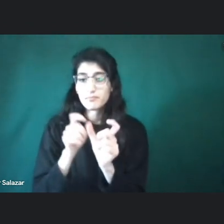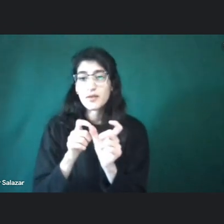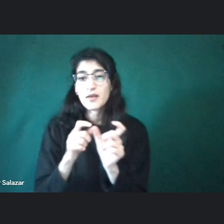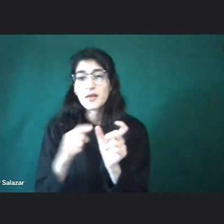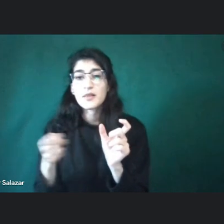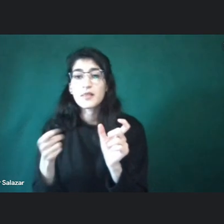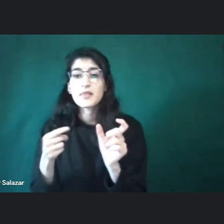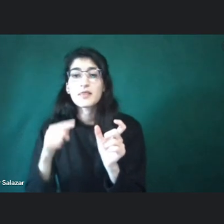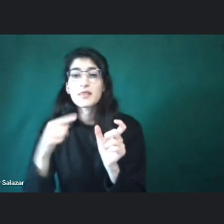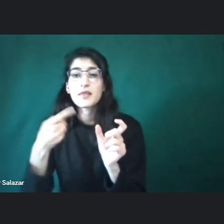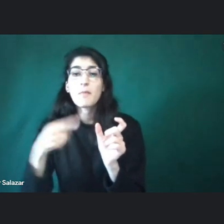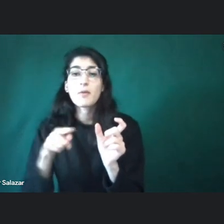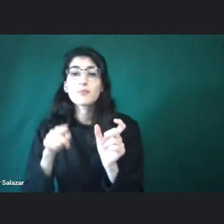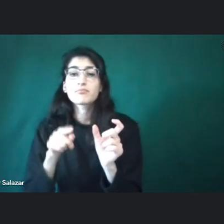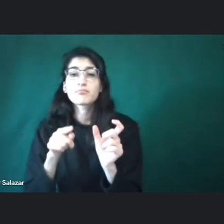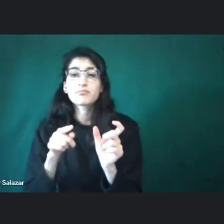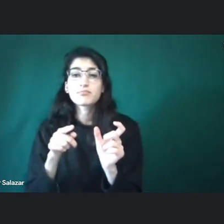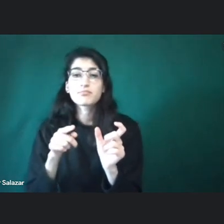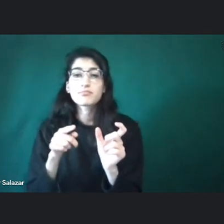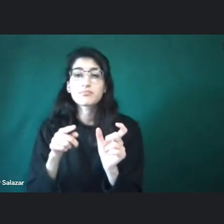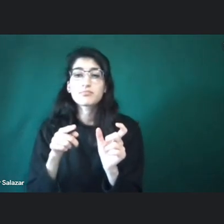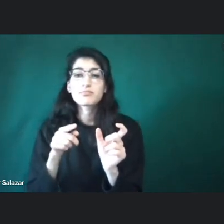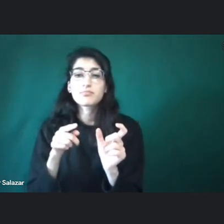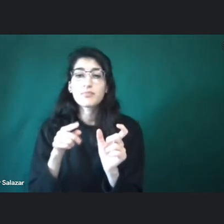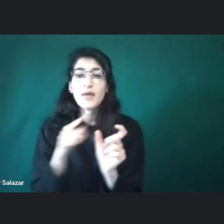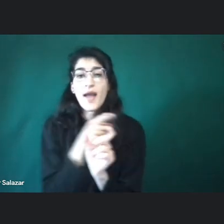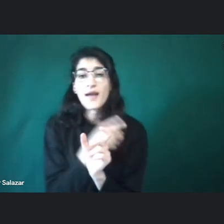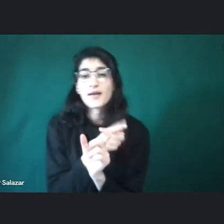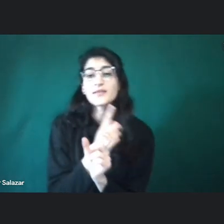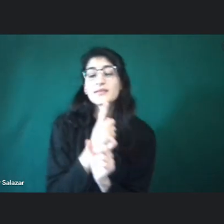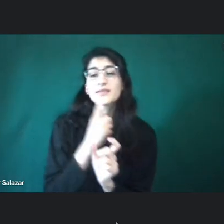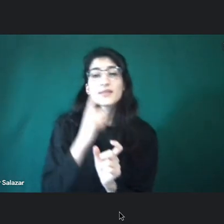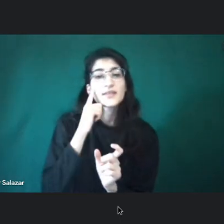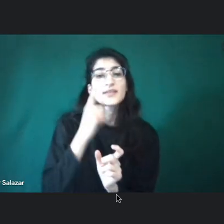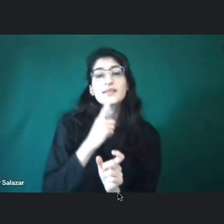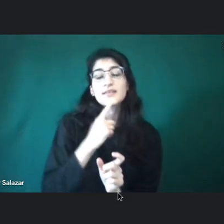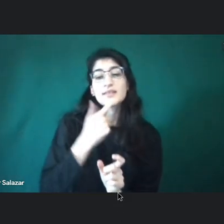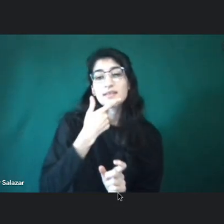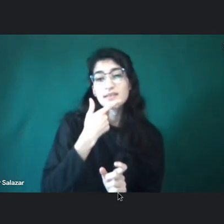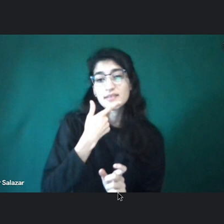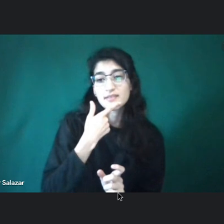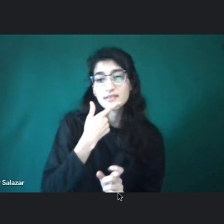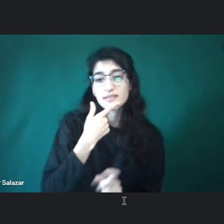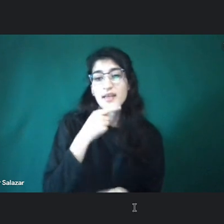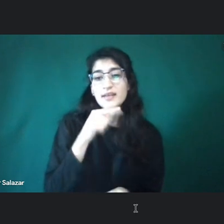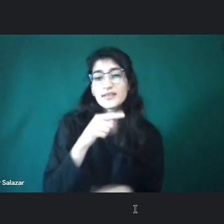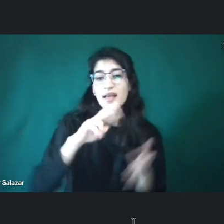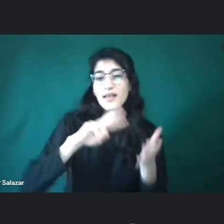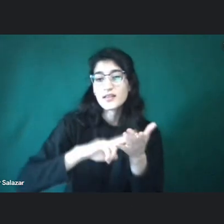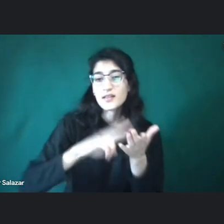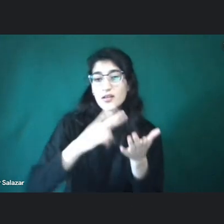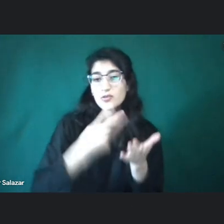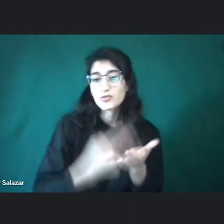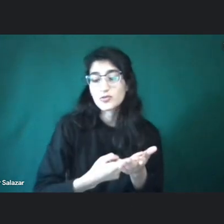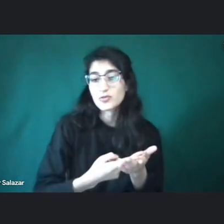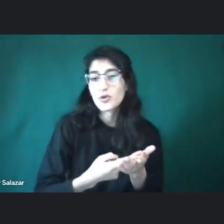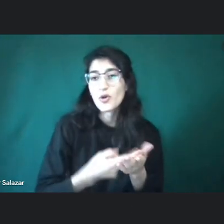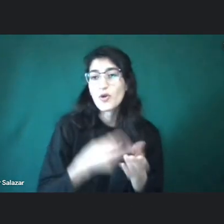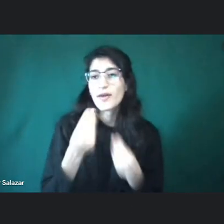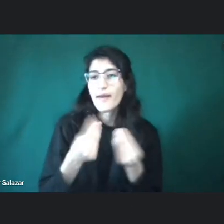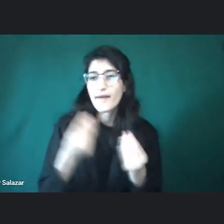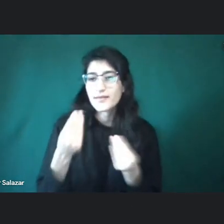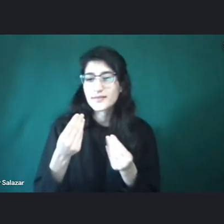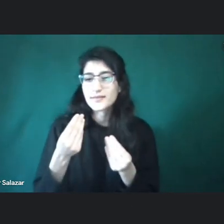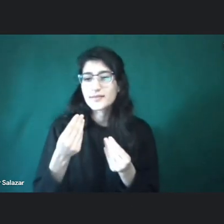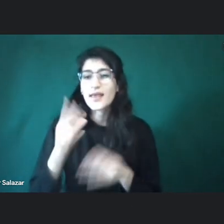It's. Bien, ¿y qué era it's? ¿Qué dijimos? Sus. Un determinante. Si está it's,